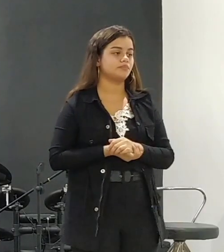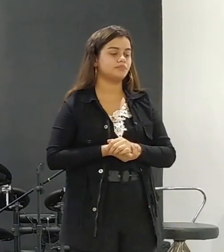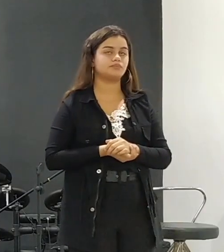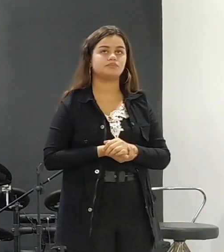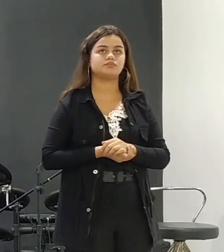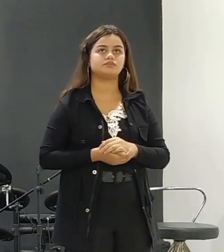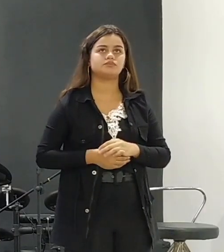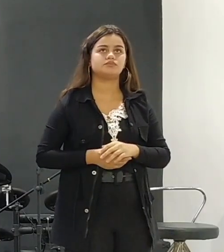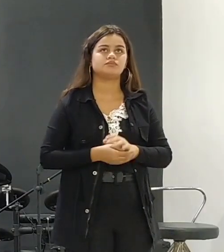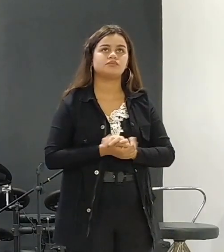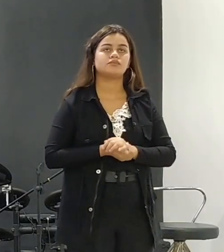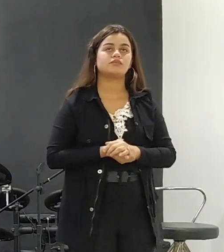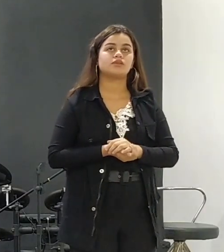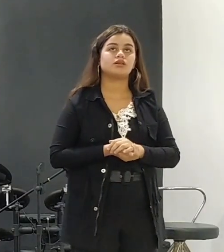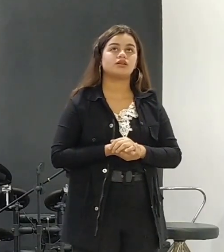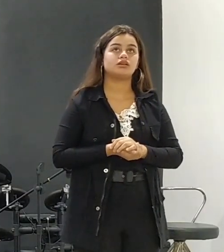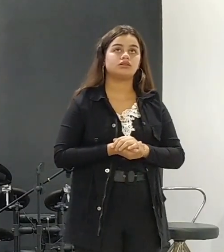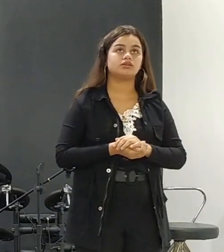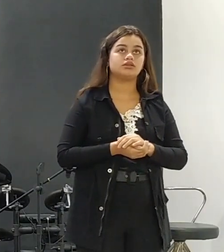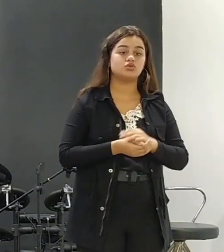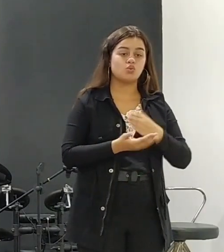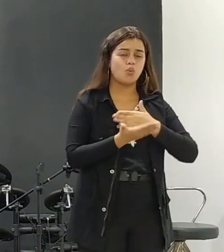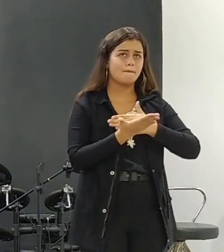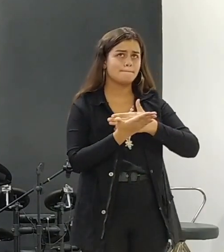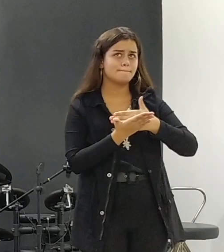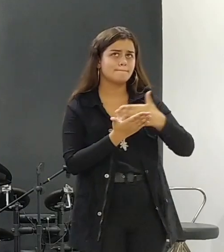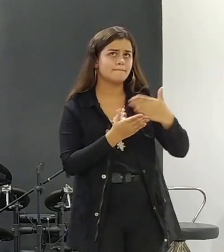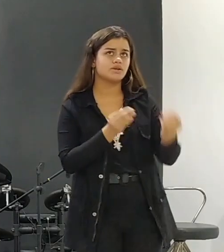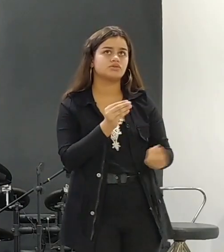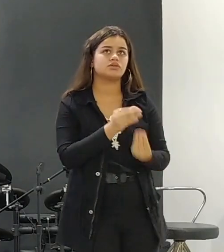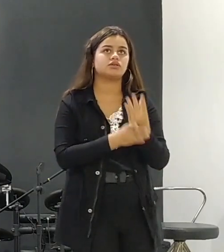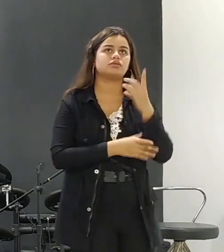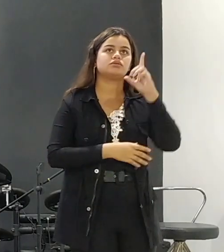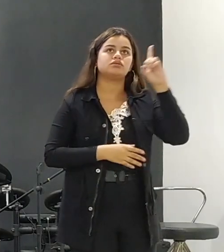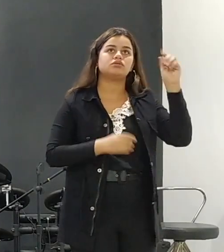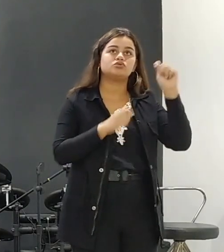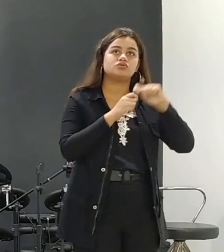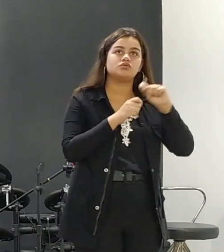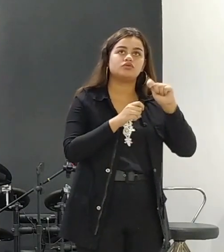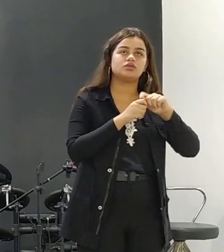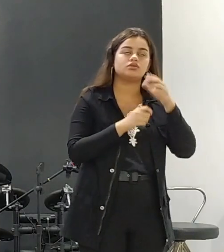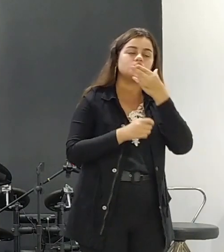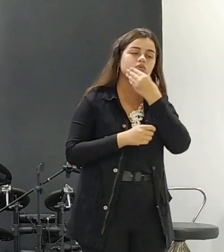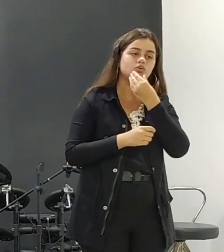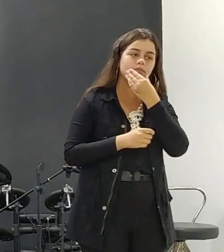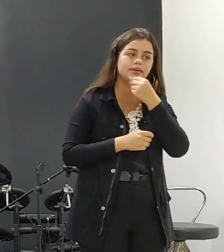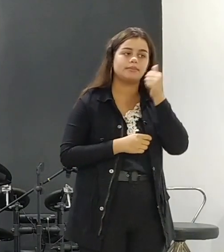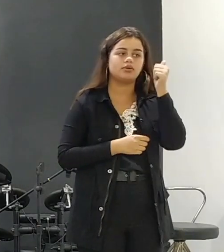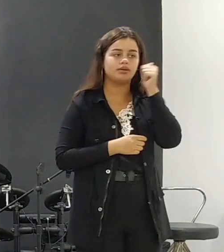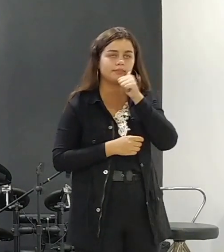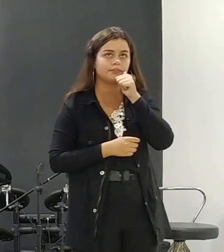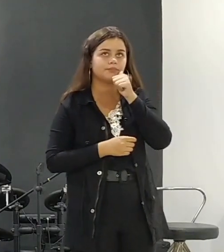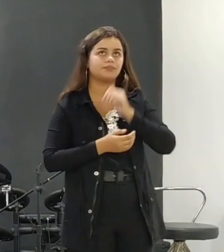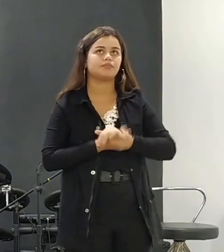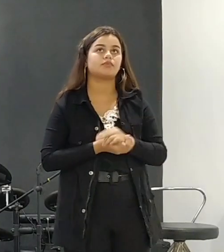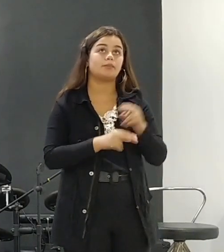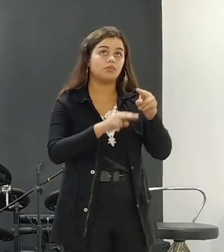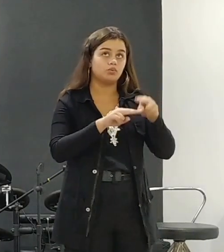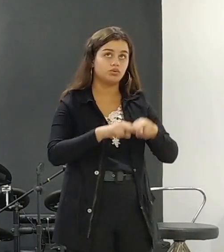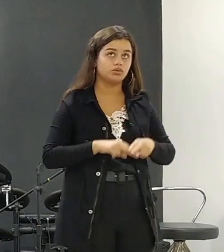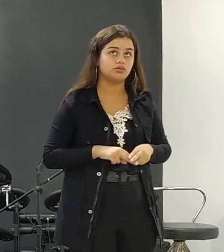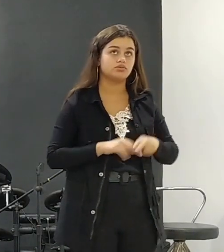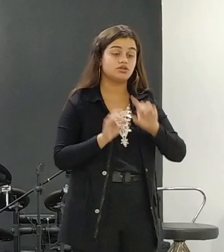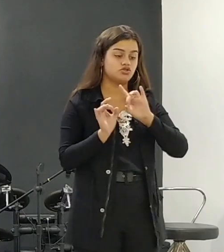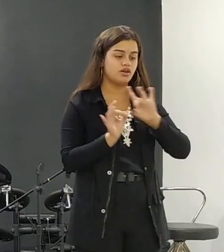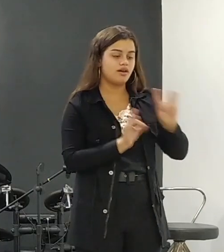Marcos capítulo 10. Porém, desde o princípio da criação, Deus os fez macho e fêmea. Por